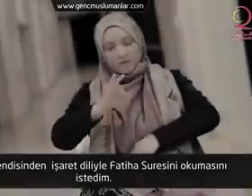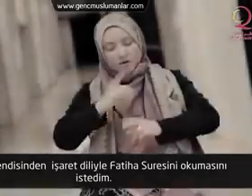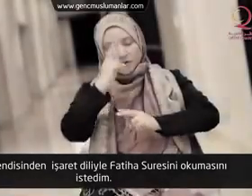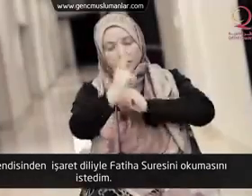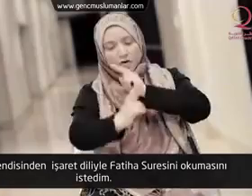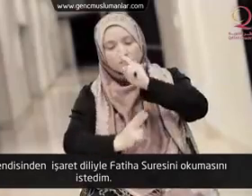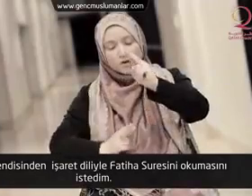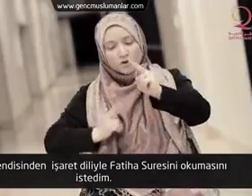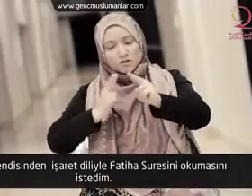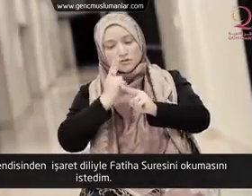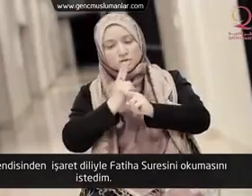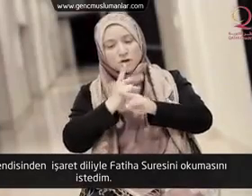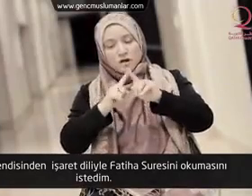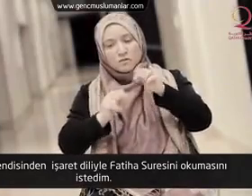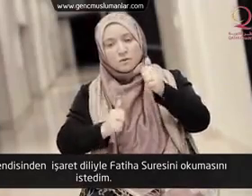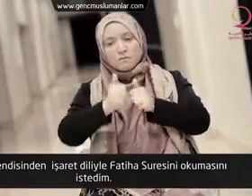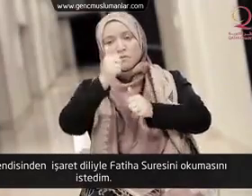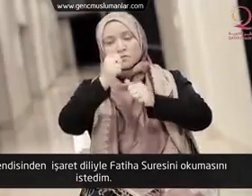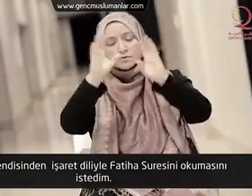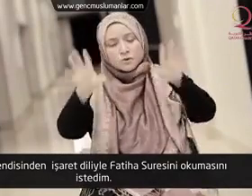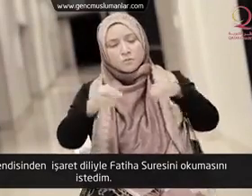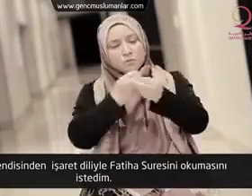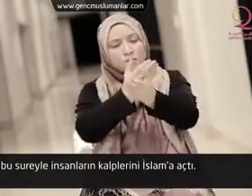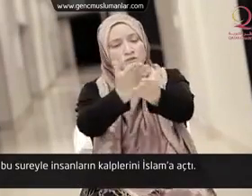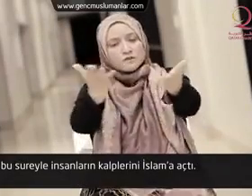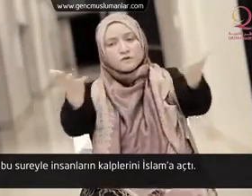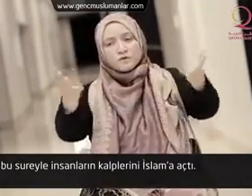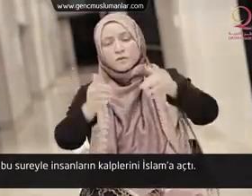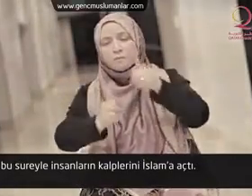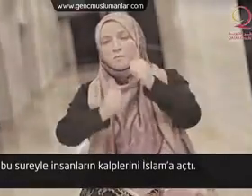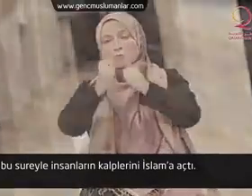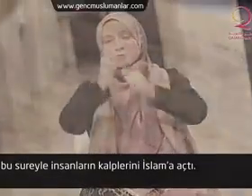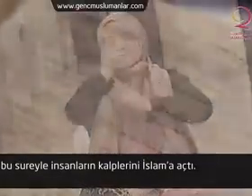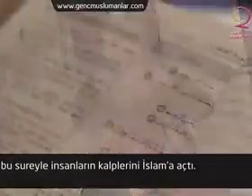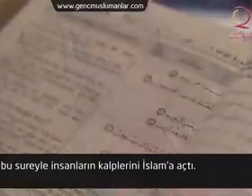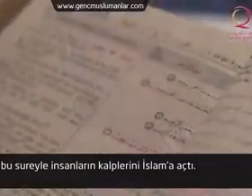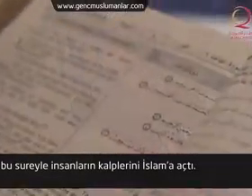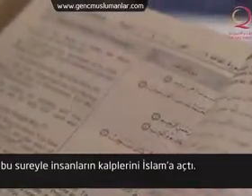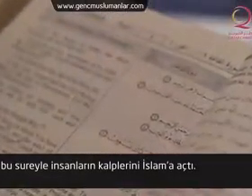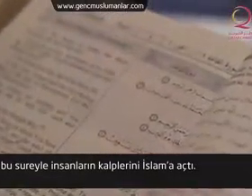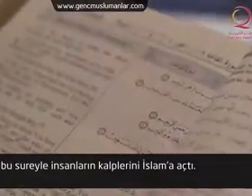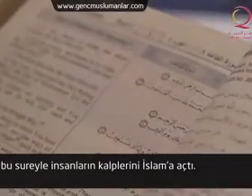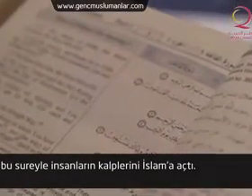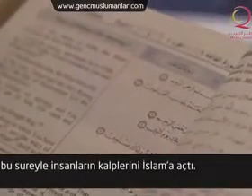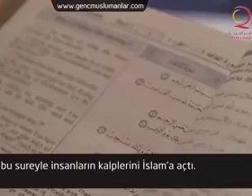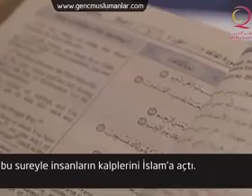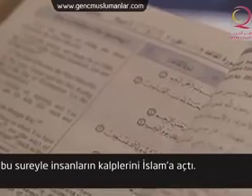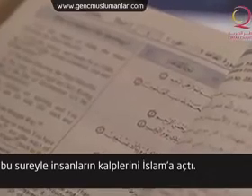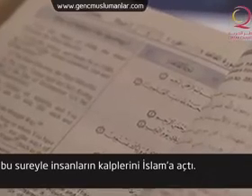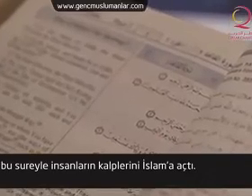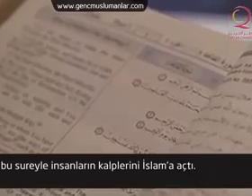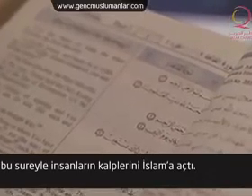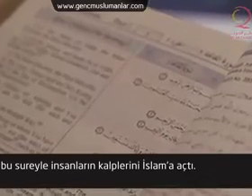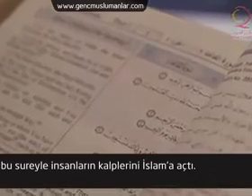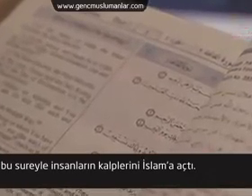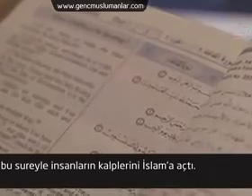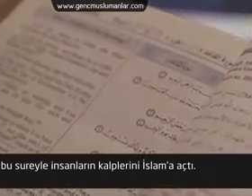وطلبت منها أن تقرأ لنا تفسير سورة الفاتحة بلغة الإشارة، وهي بهذه السورة تفتح قلوب الناس